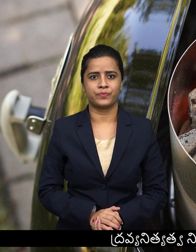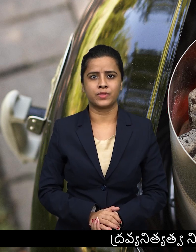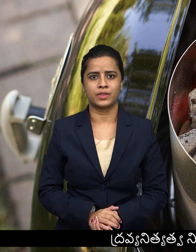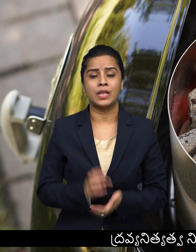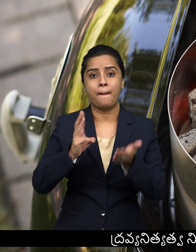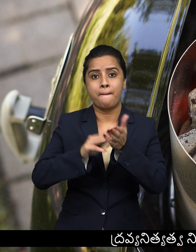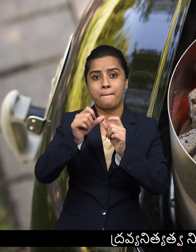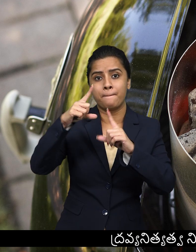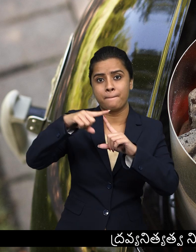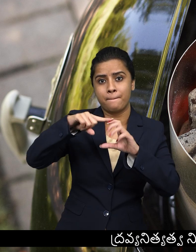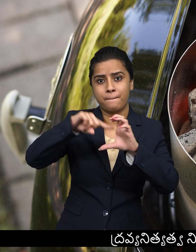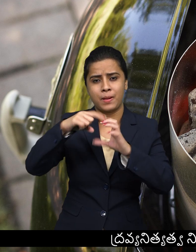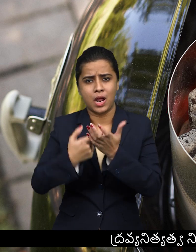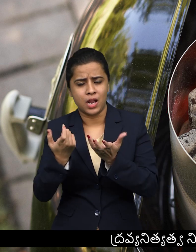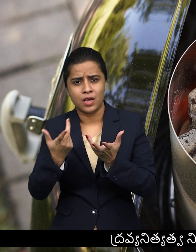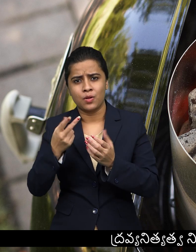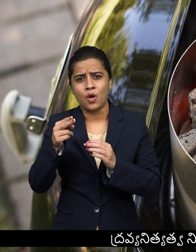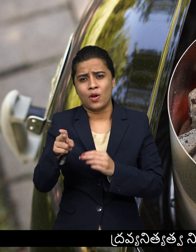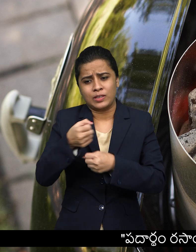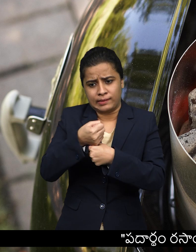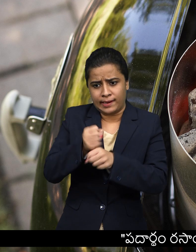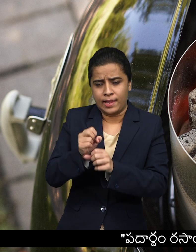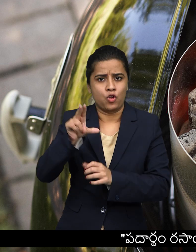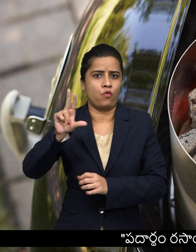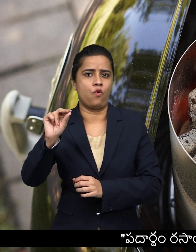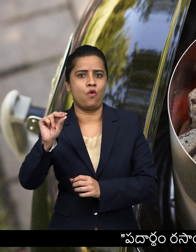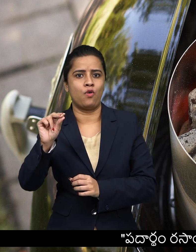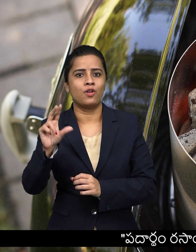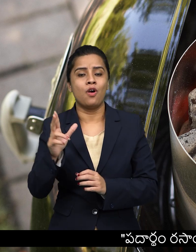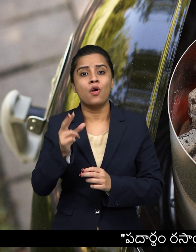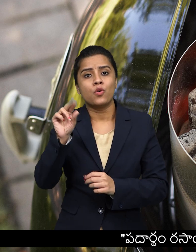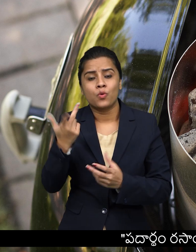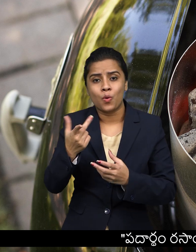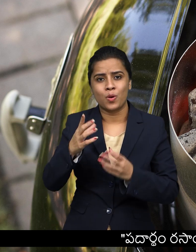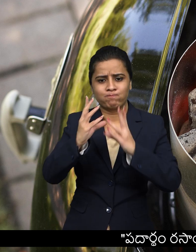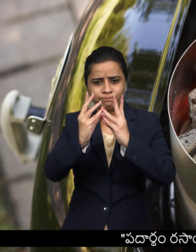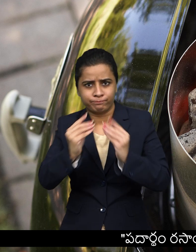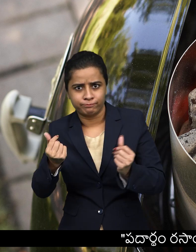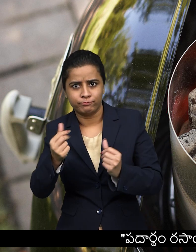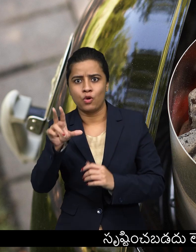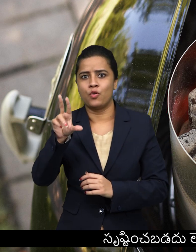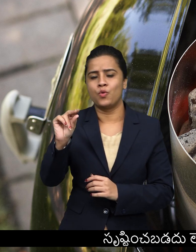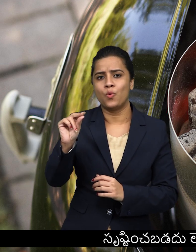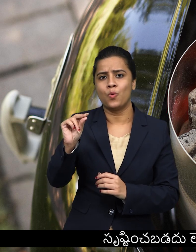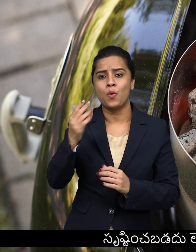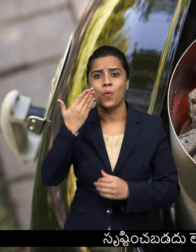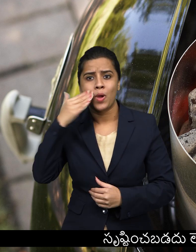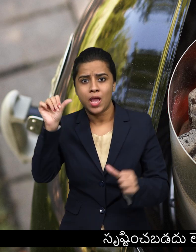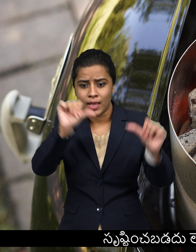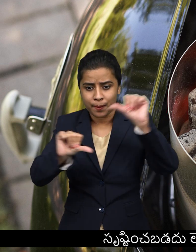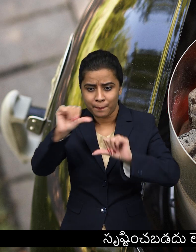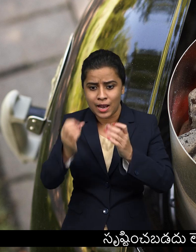ద్రవ్య నిత్యత్వ నియమం ప్రతిపాదించాడు. పదార్థం రసాయన చర్య సమయంలో